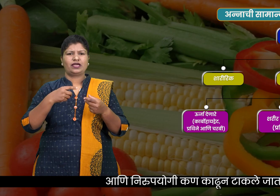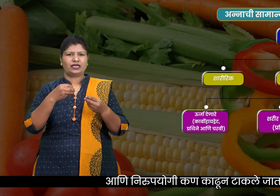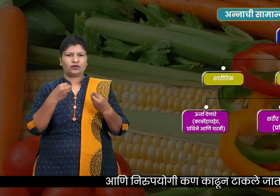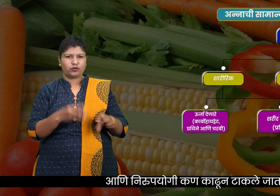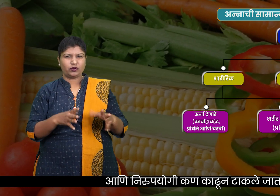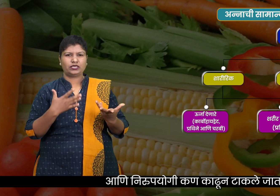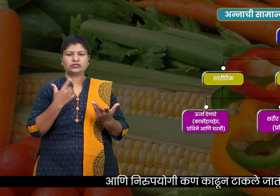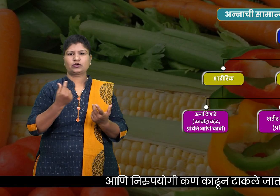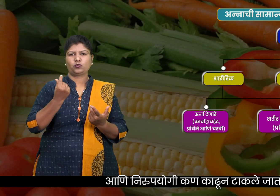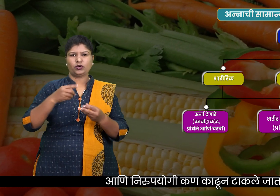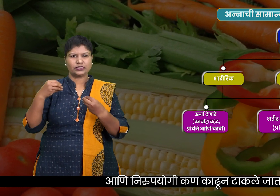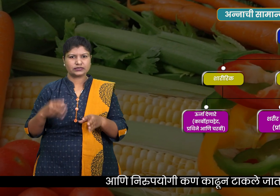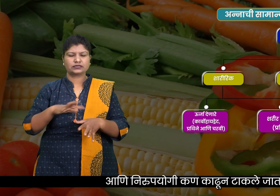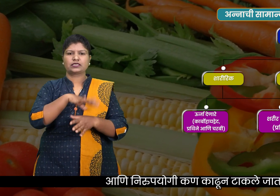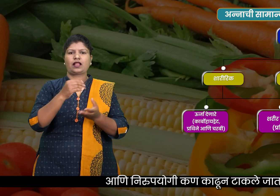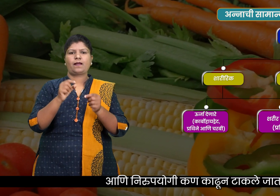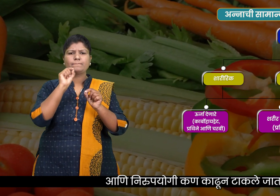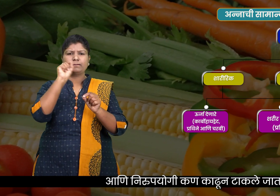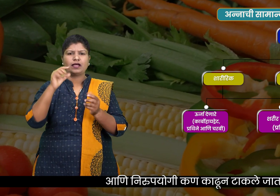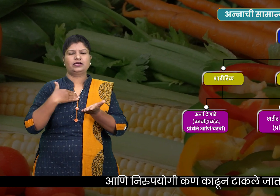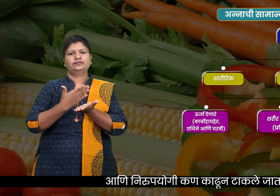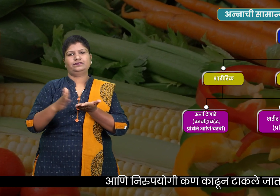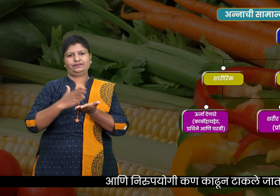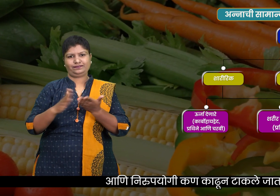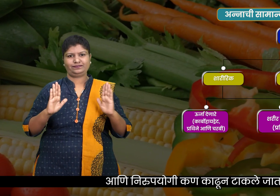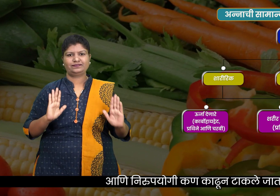आणि निरुपयोगी कण काढून टाकले जातात.